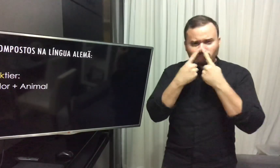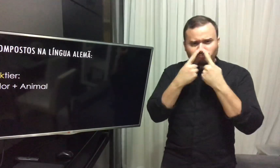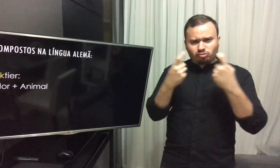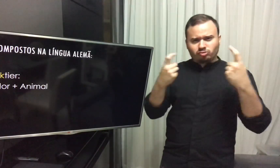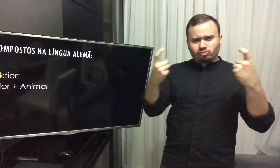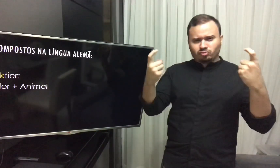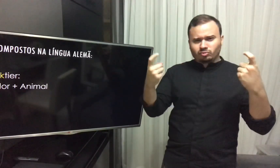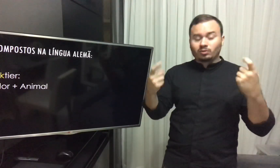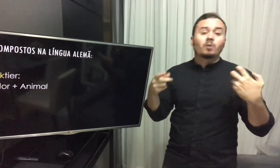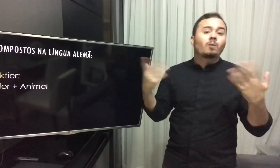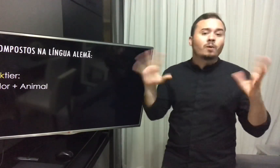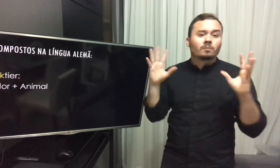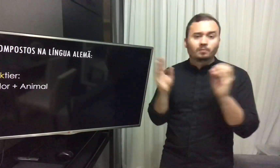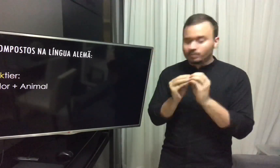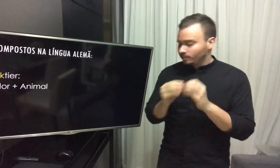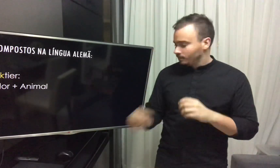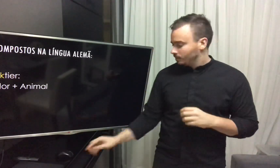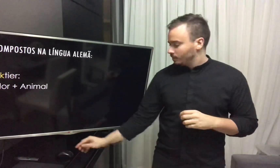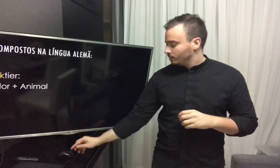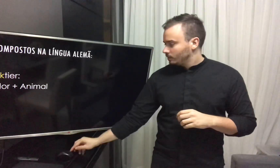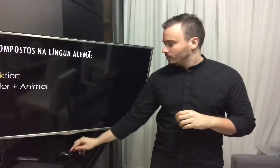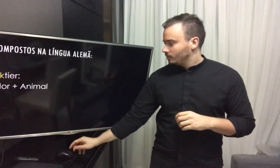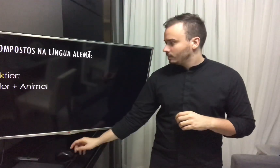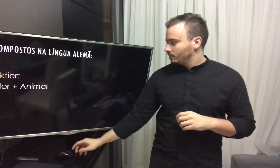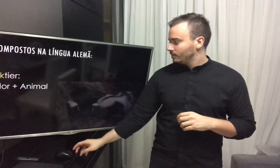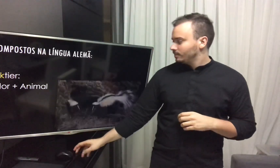Fedor mais animal. O que forma?